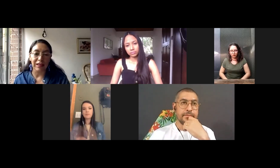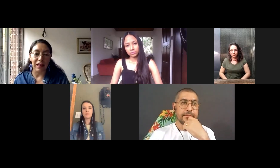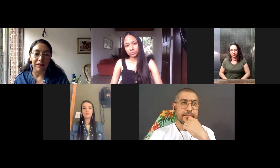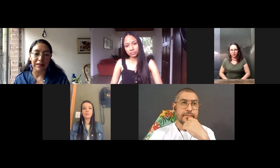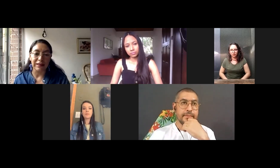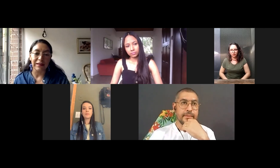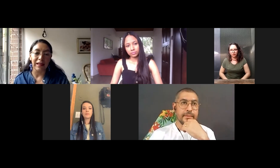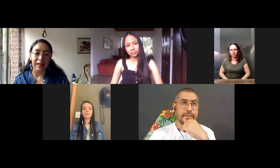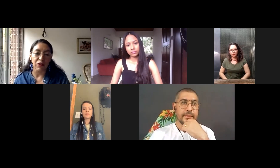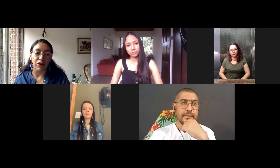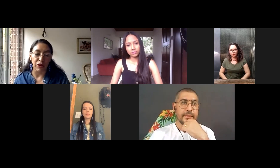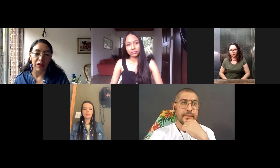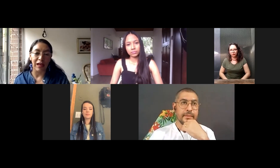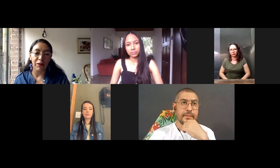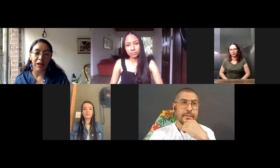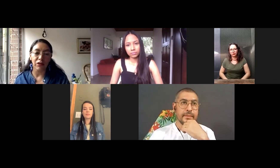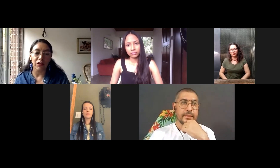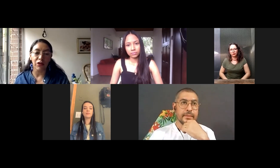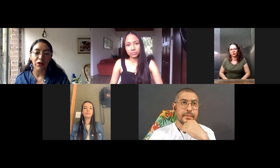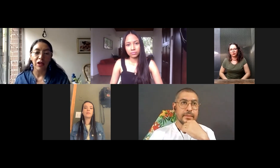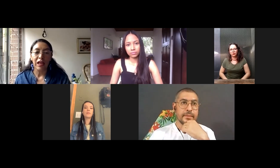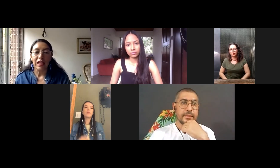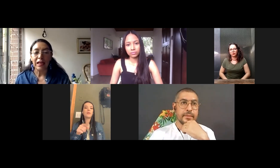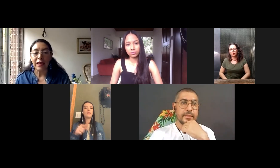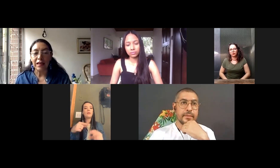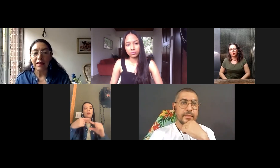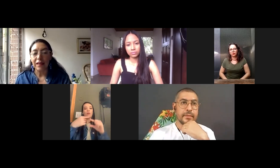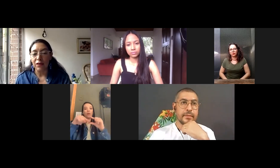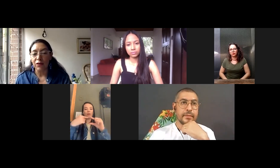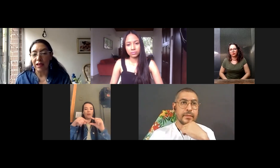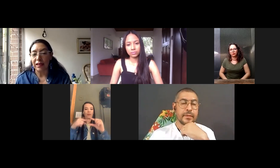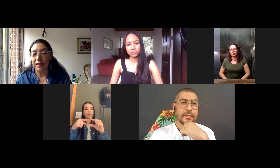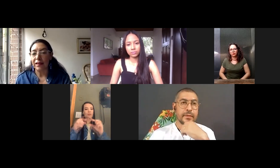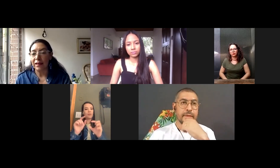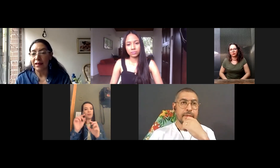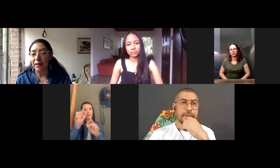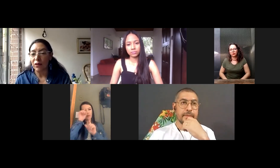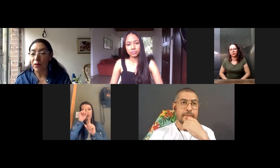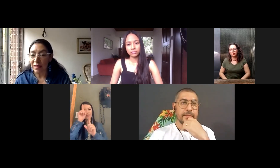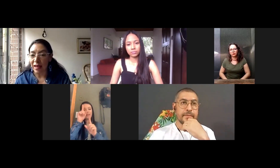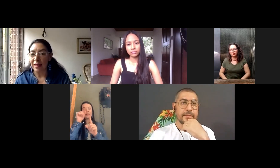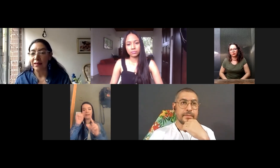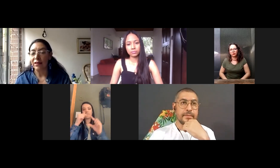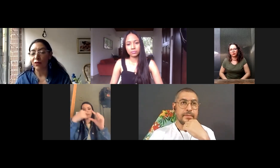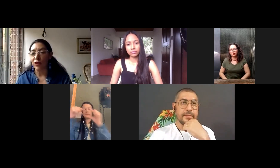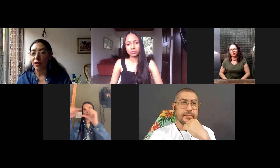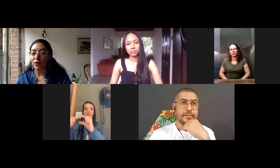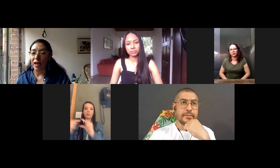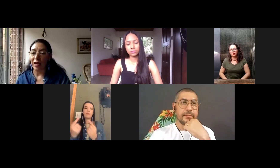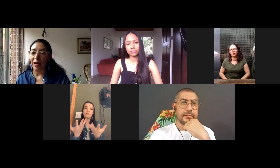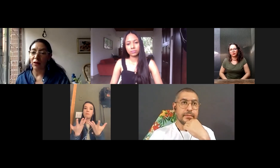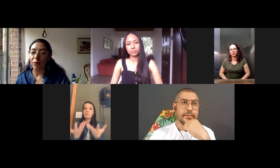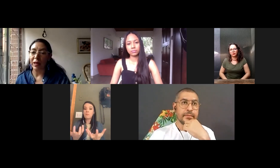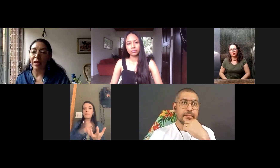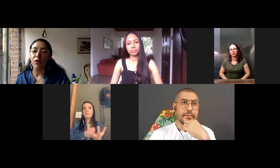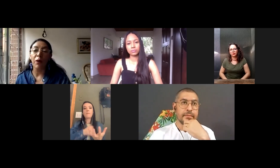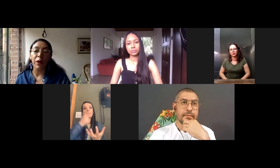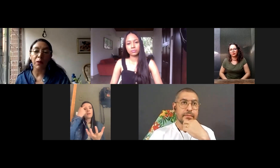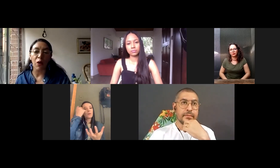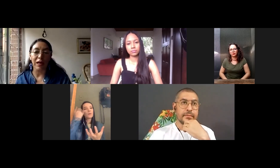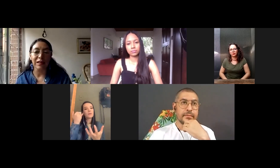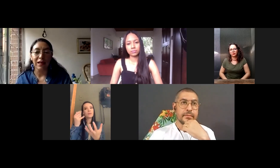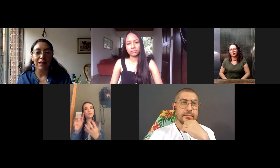ofreciéndose a través del correo del laboratorio, y quiero que Luisa entonces nos haga un